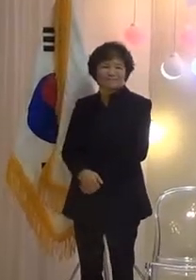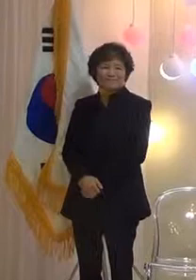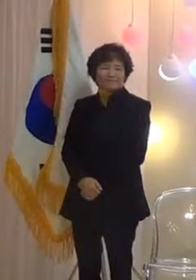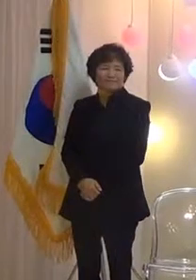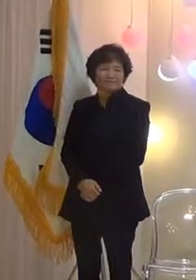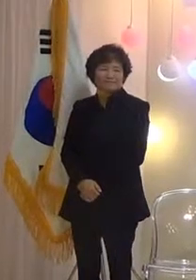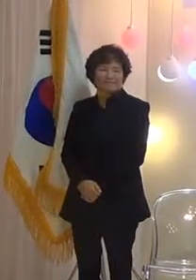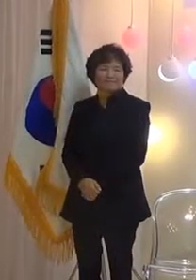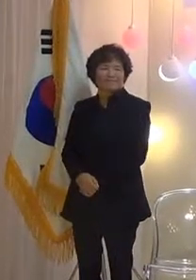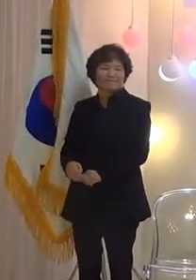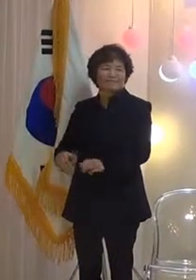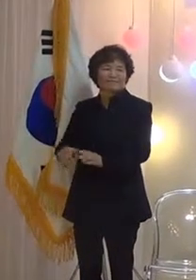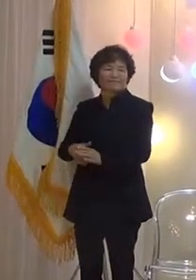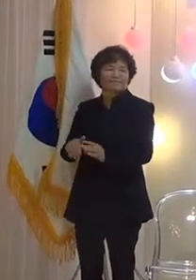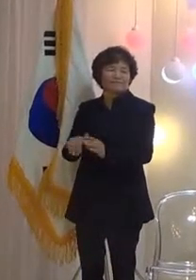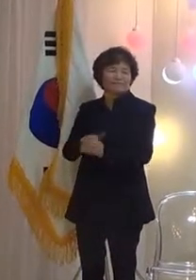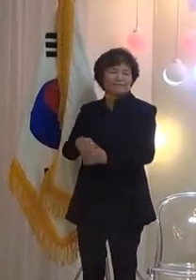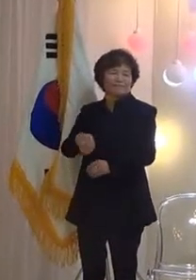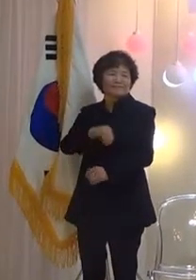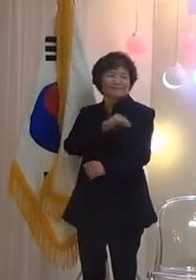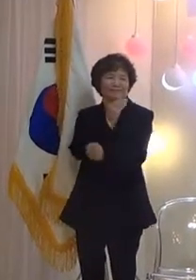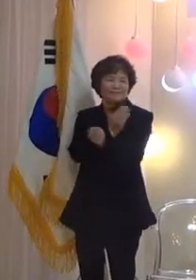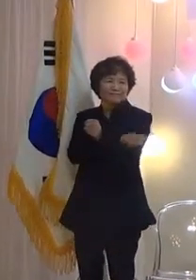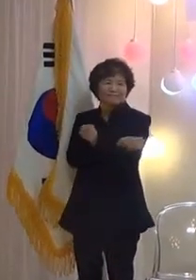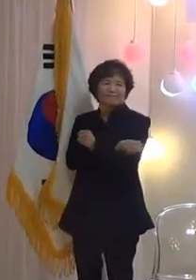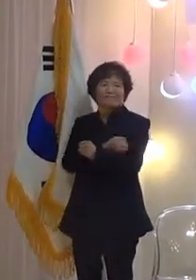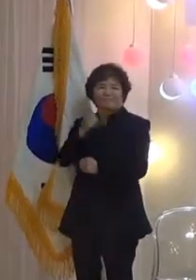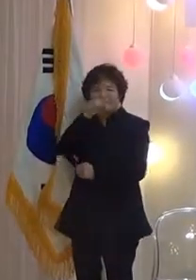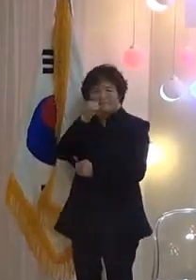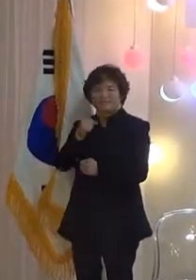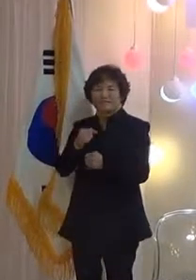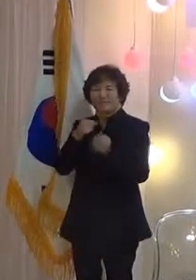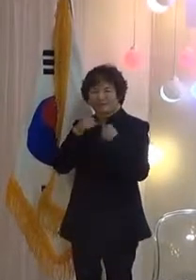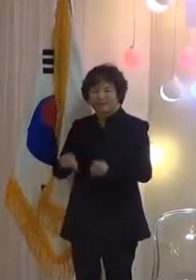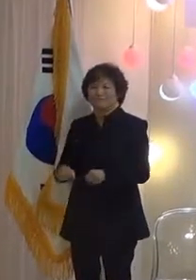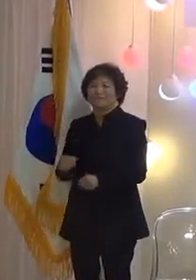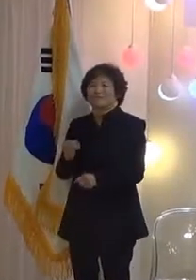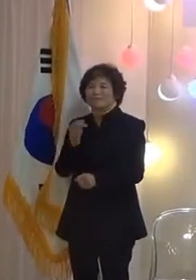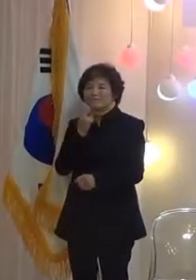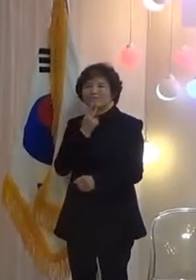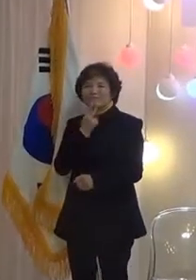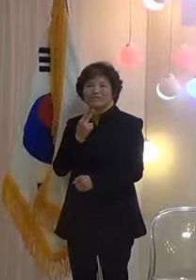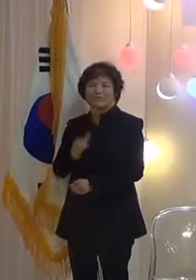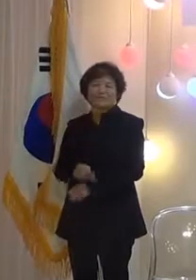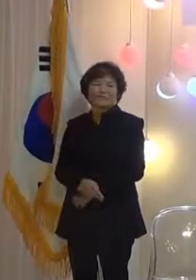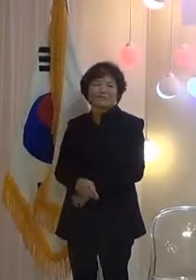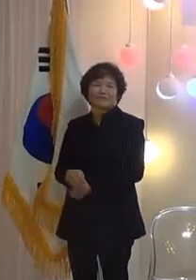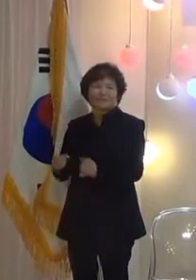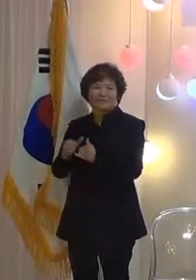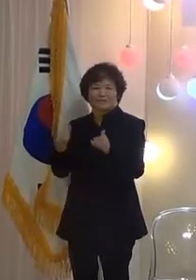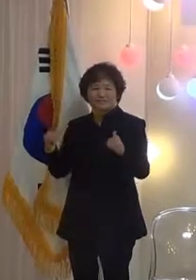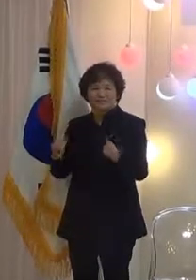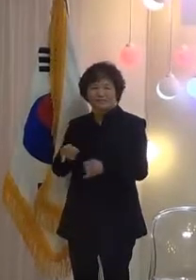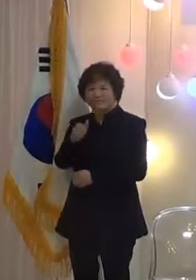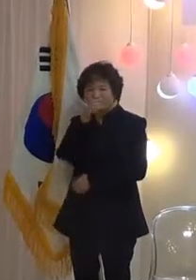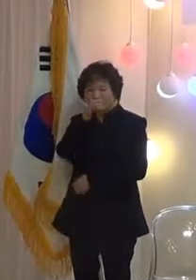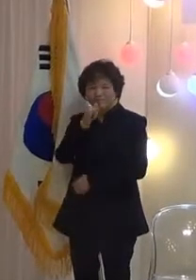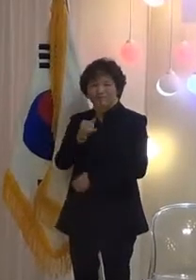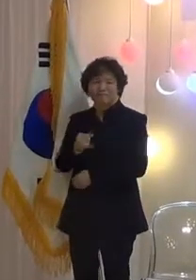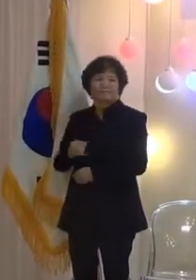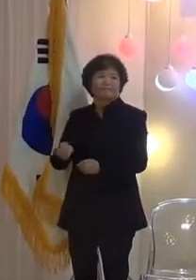제가 예술은 좋다, 포기는 없다. 예술 이면에 사람이 있었습니다.